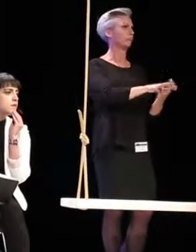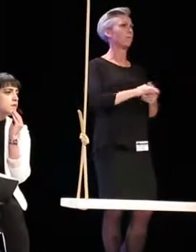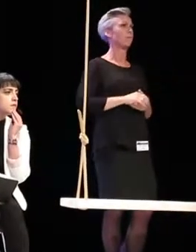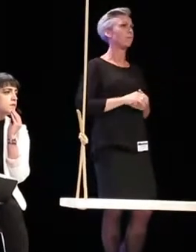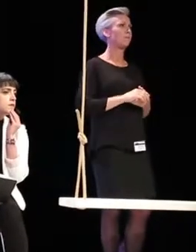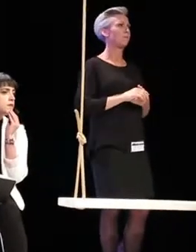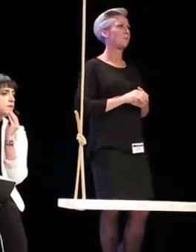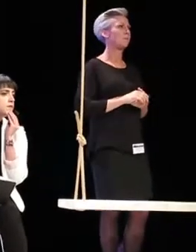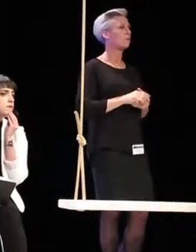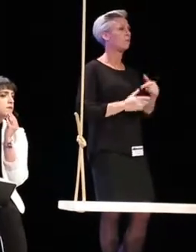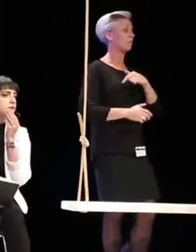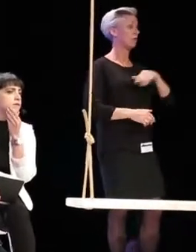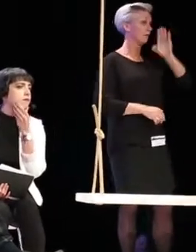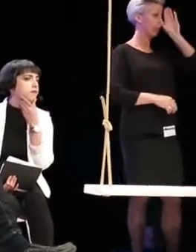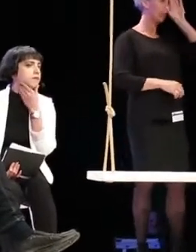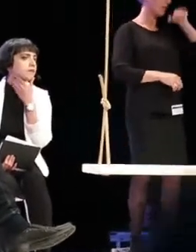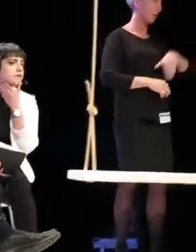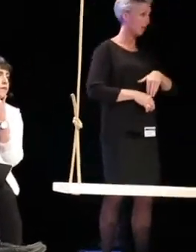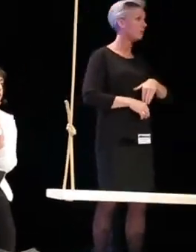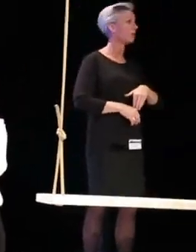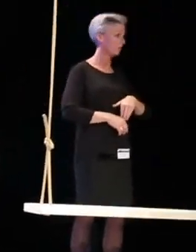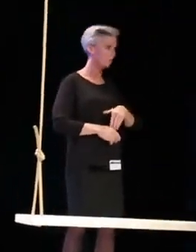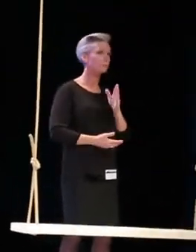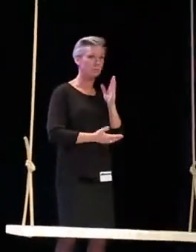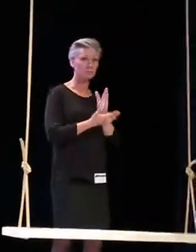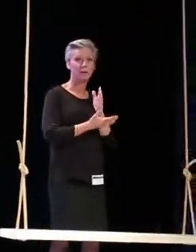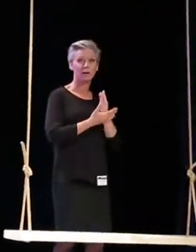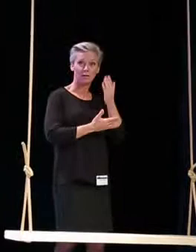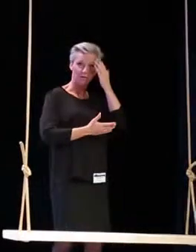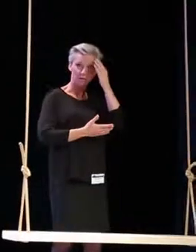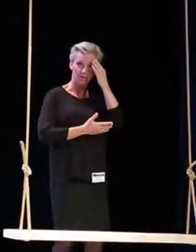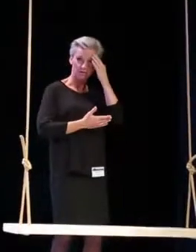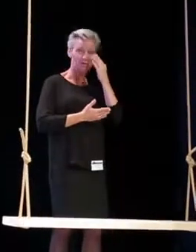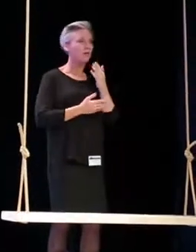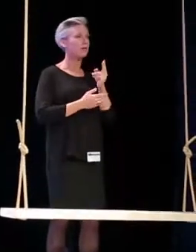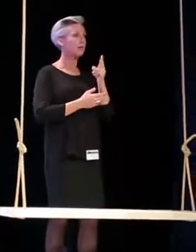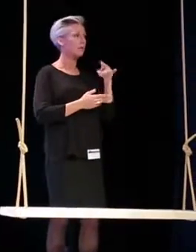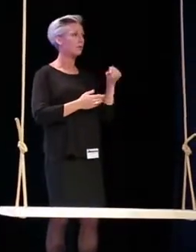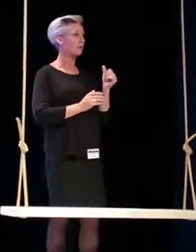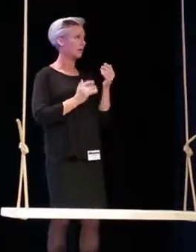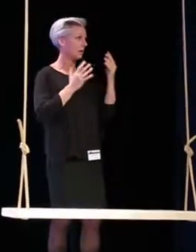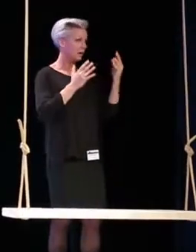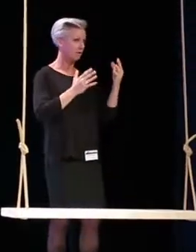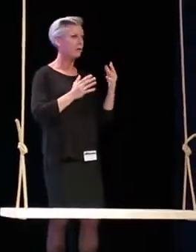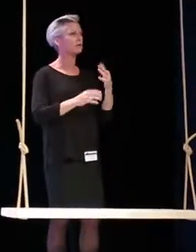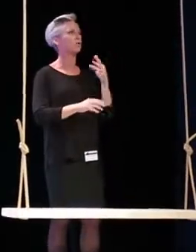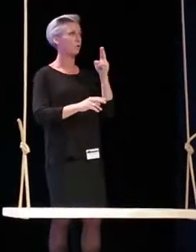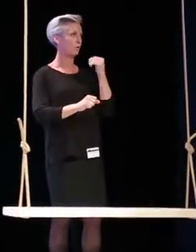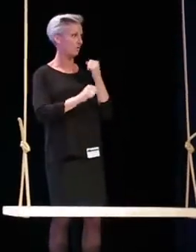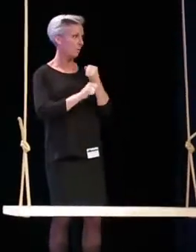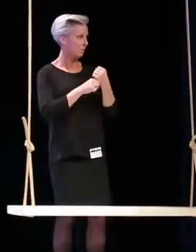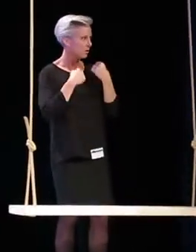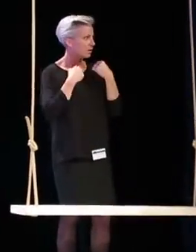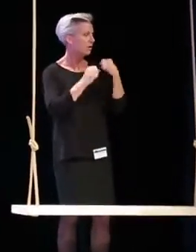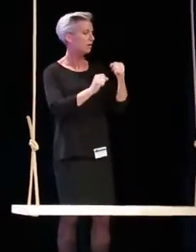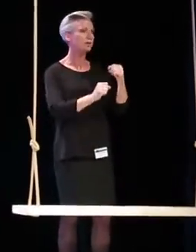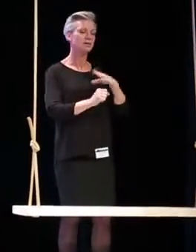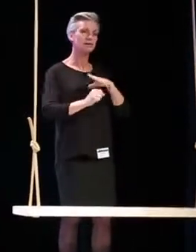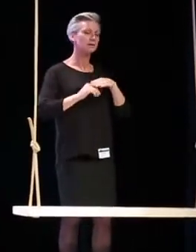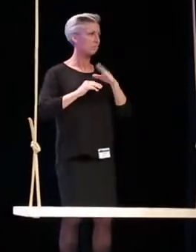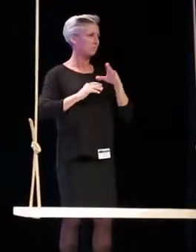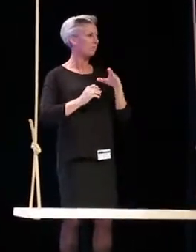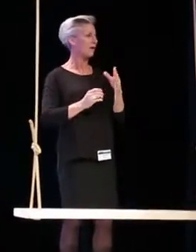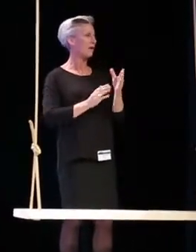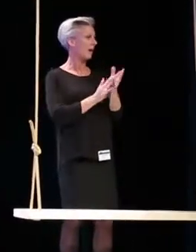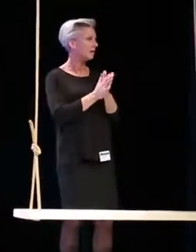och eftersom vi vet med säkerhet att näringslivet är på, vi vet med säkerhet att lösningarna kommer vara mer attraktiva, de kommer